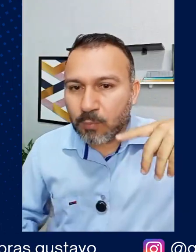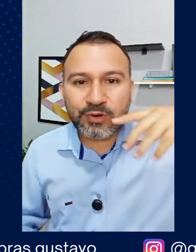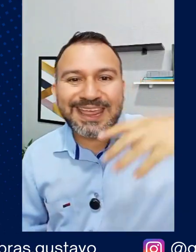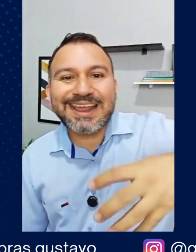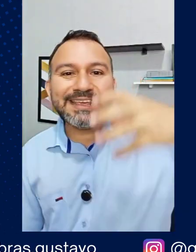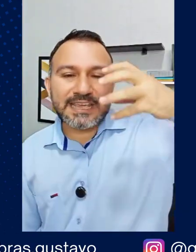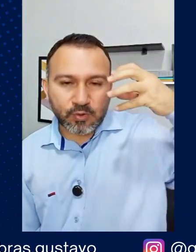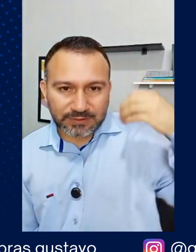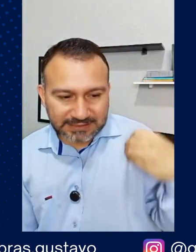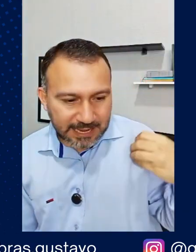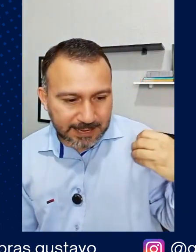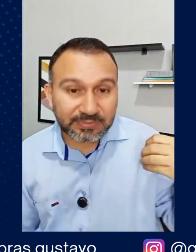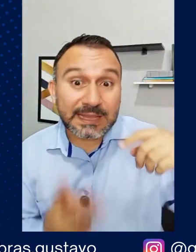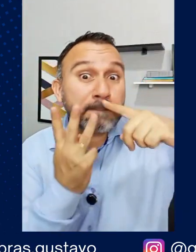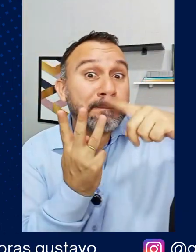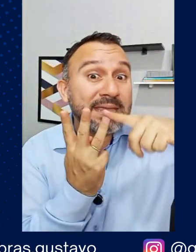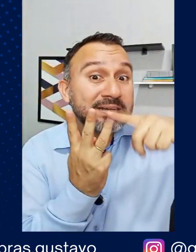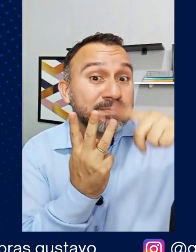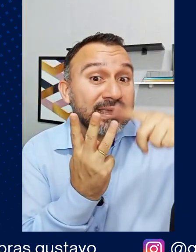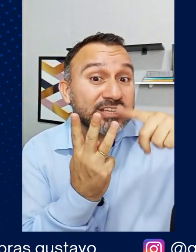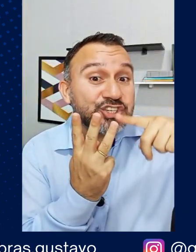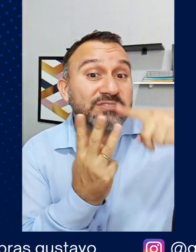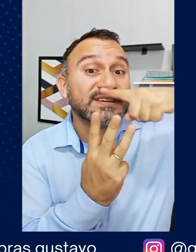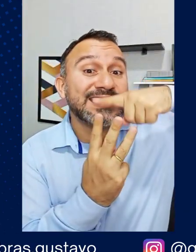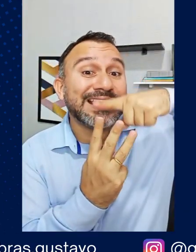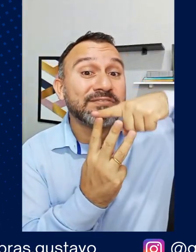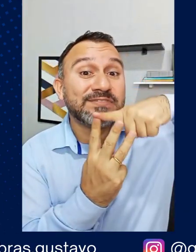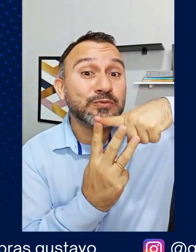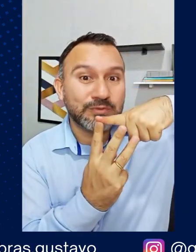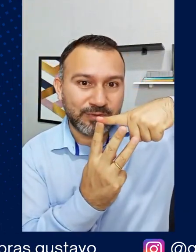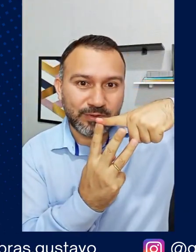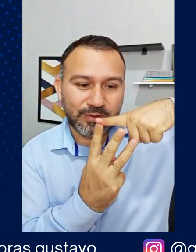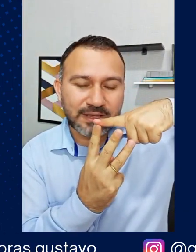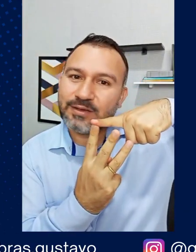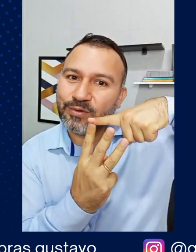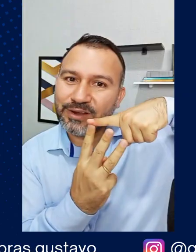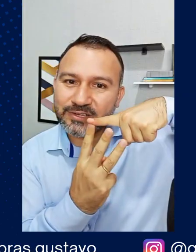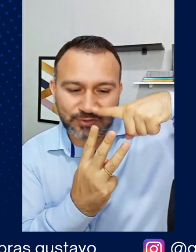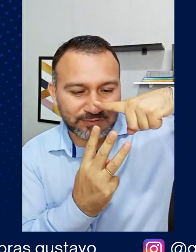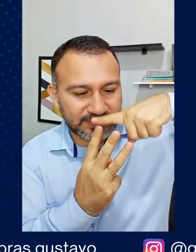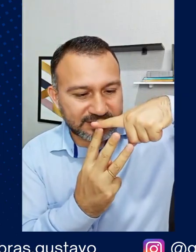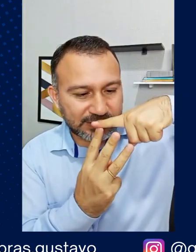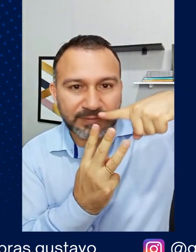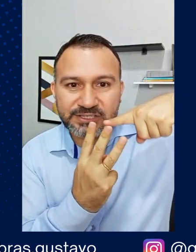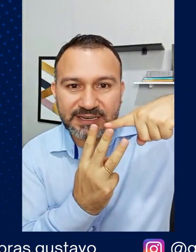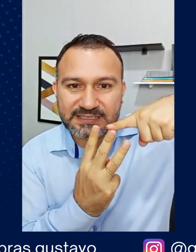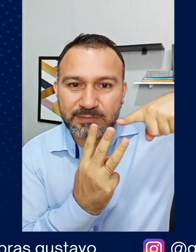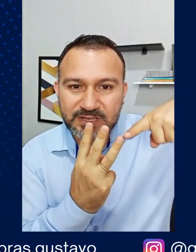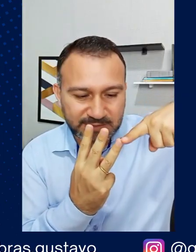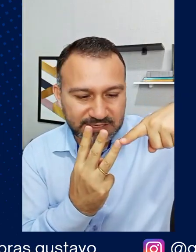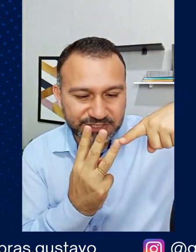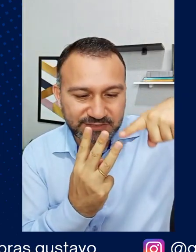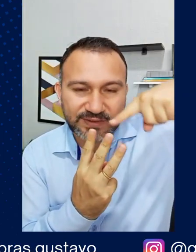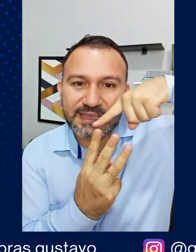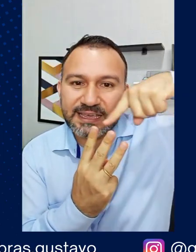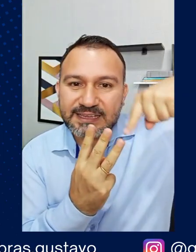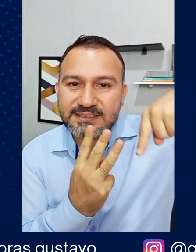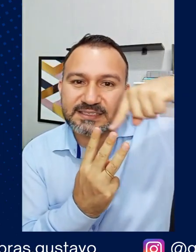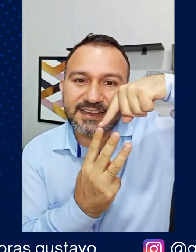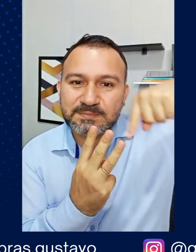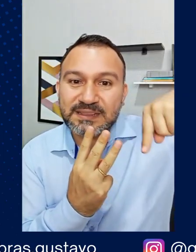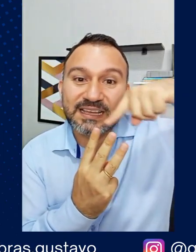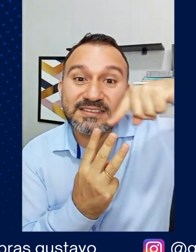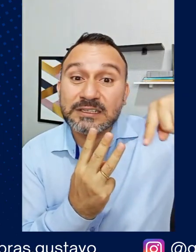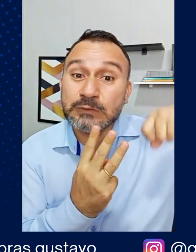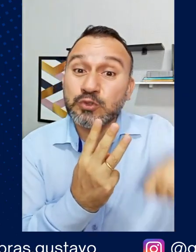quê? Porque ela ia contar da perspectiva que ela viu. Olha só, visão, imaginação e perspectiva.